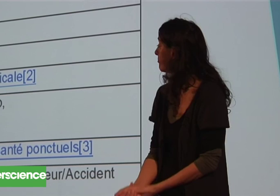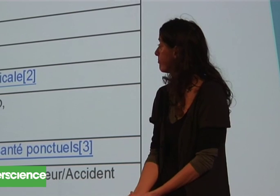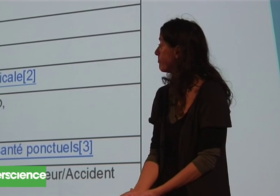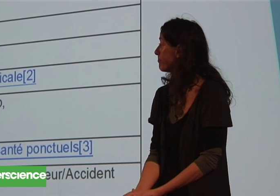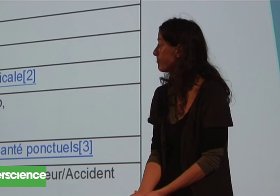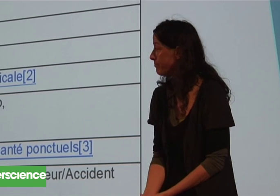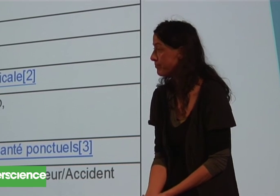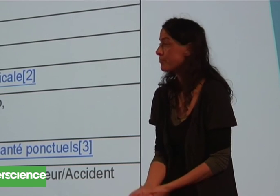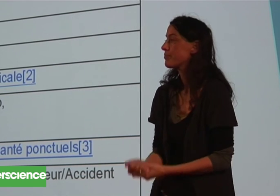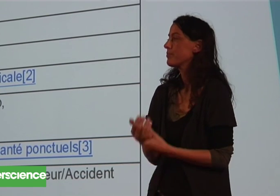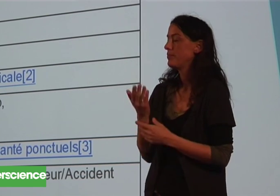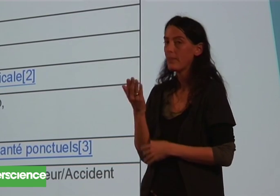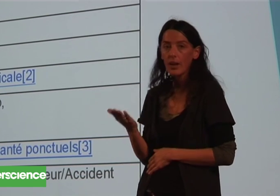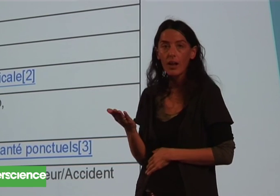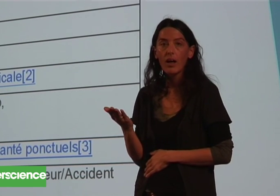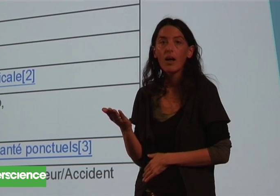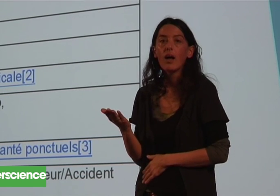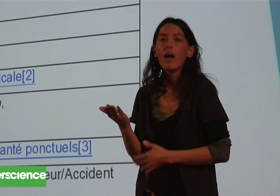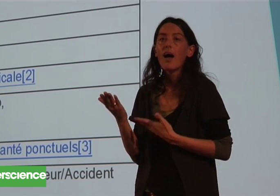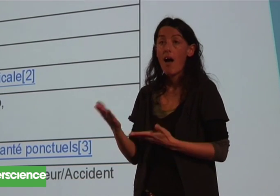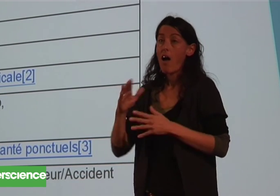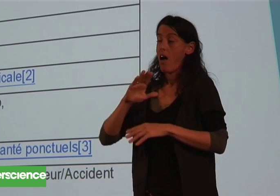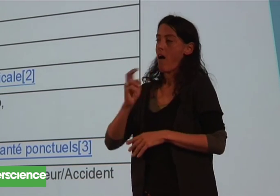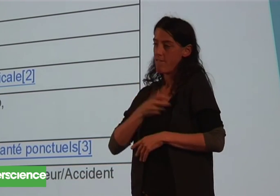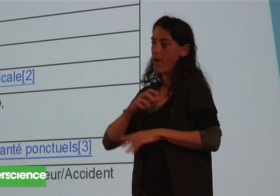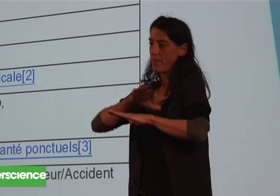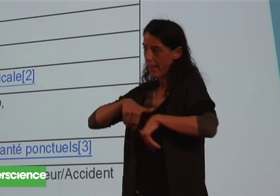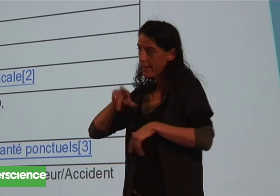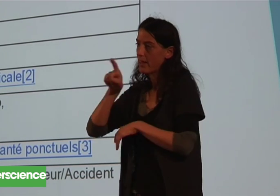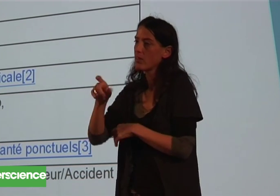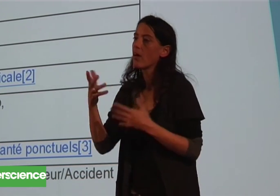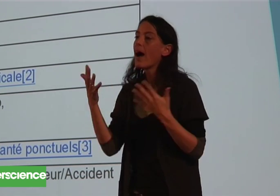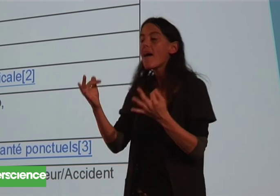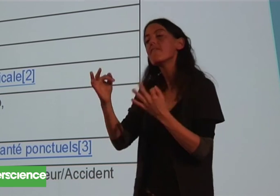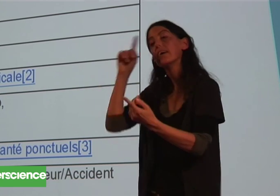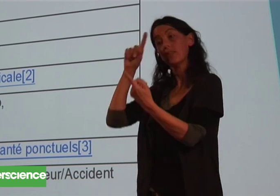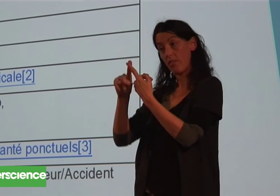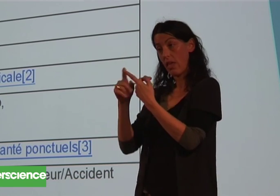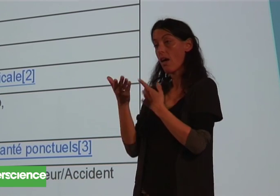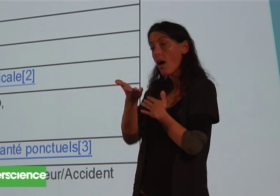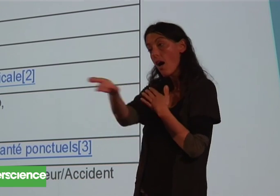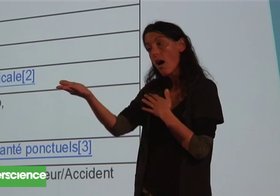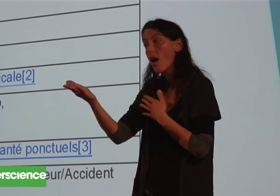Enfin, on a posé la question de savoir sur quel sujet lié à la santé les personnes souhaitaient de l'information, si elles en